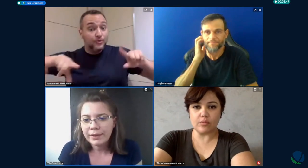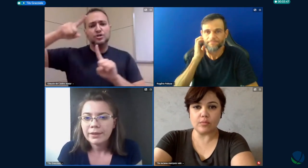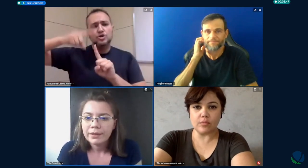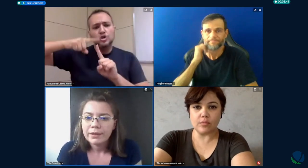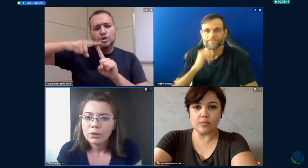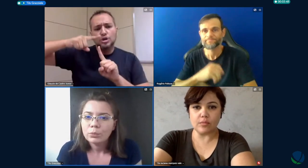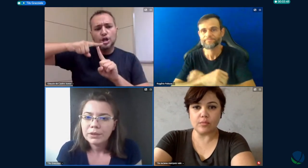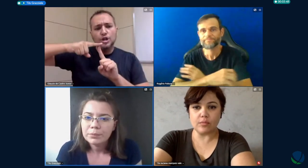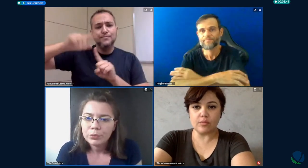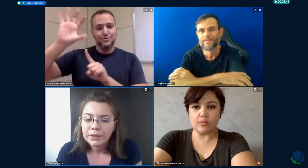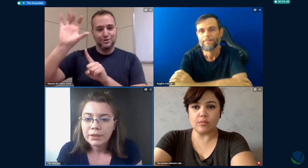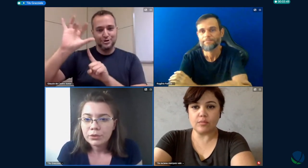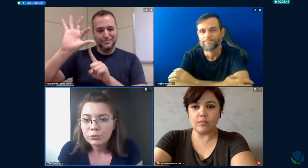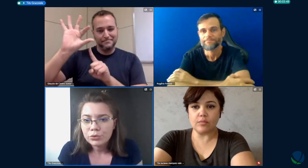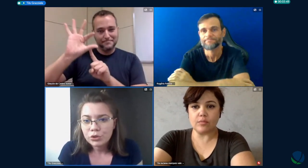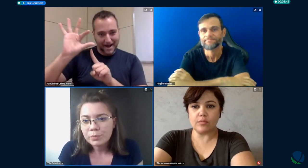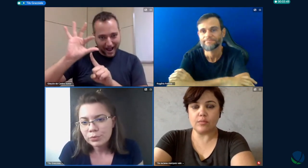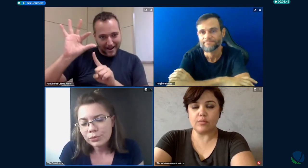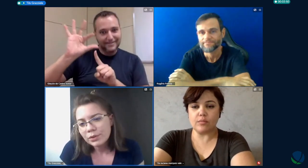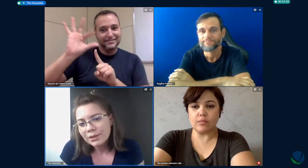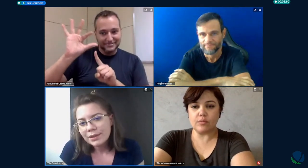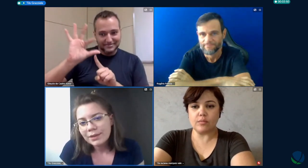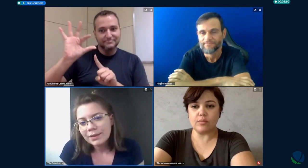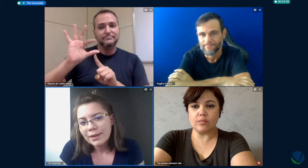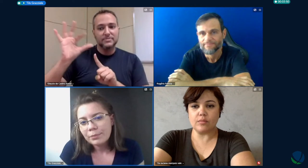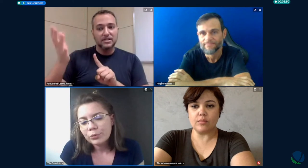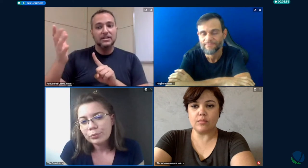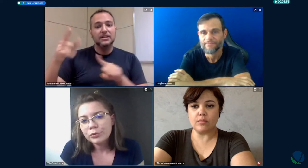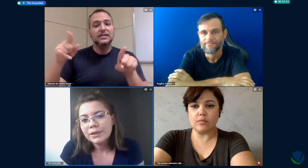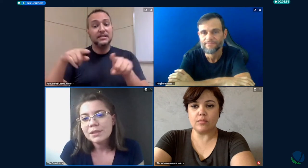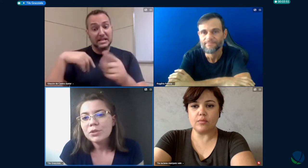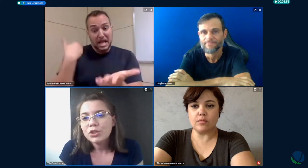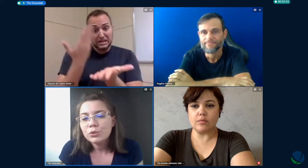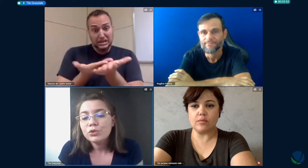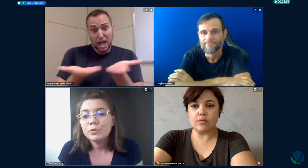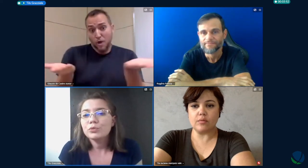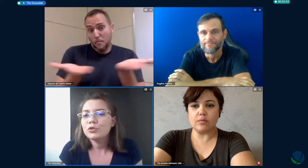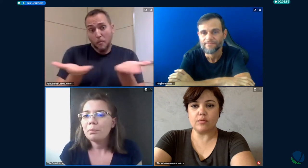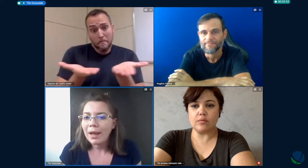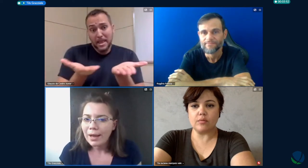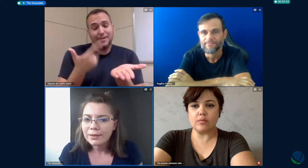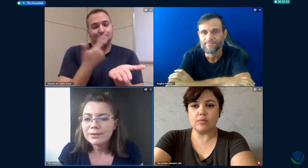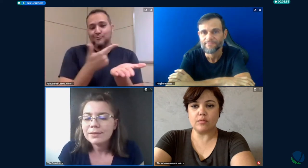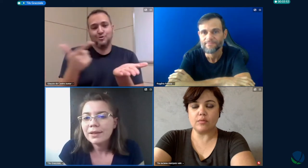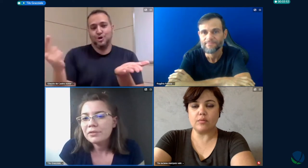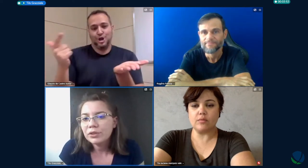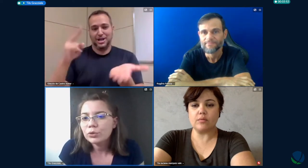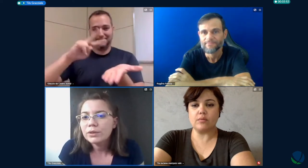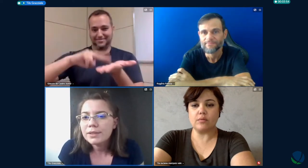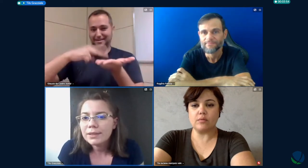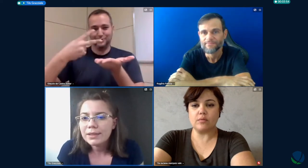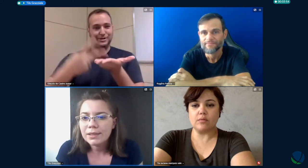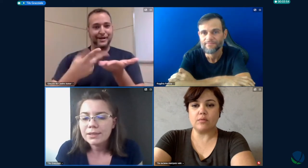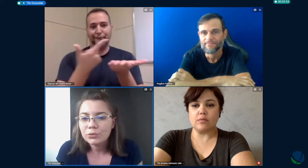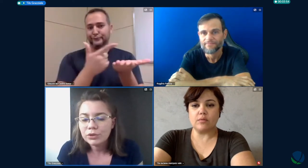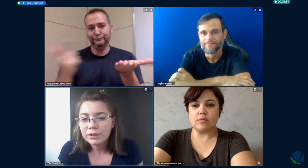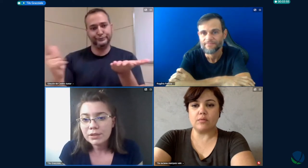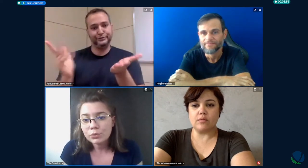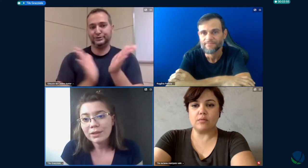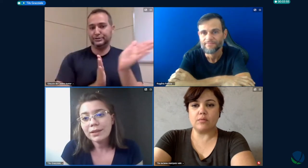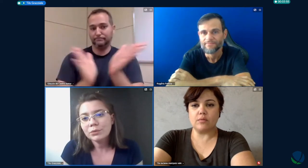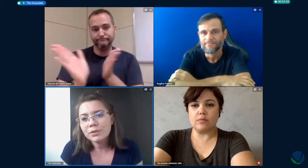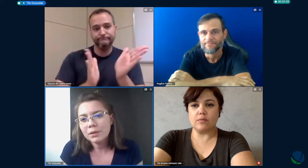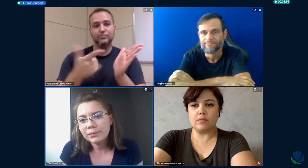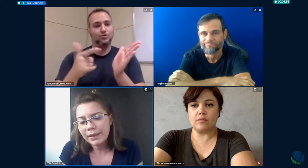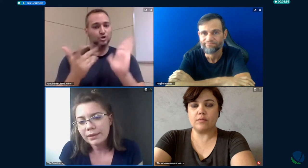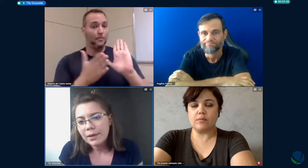conceito dela vai contribuir e os tipos, né, por transmitir os tipos de placas, né, enfim, toda a sinalização de